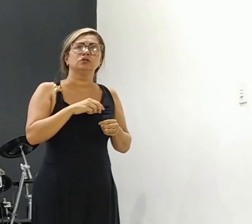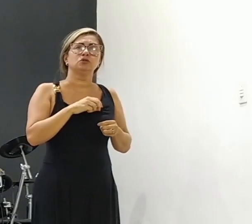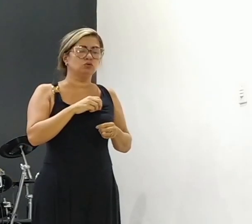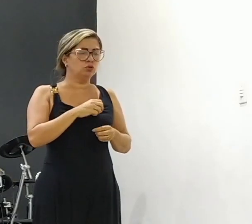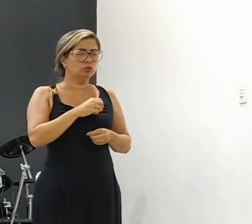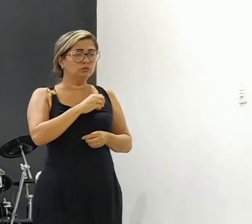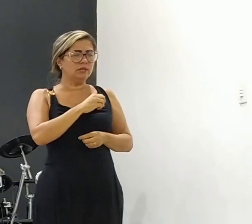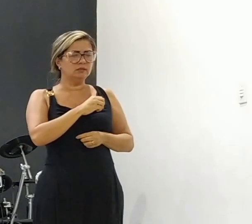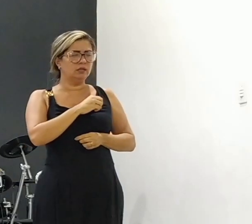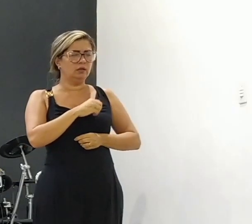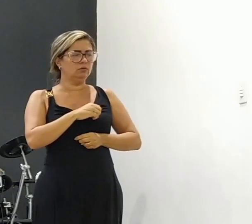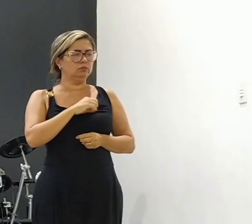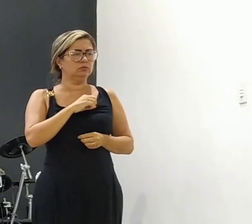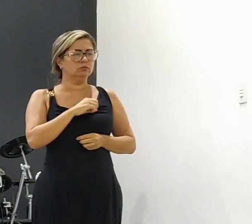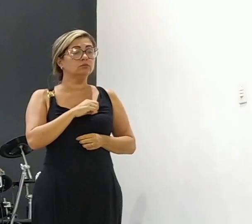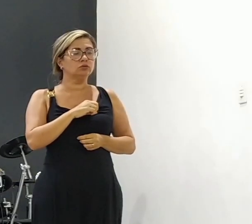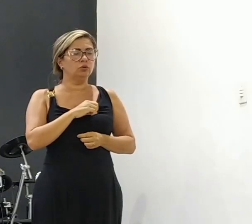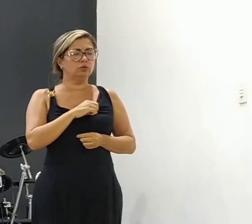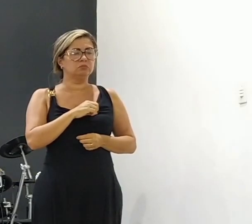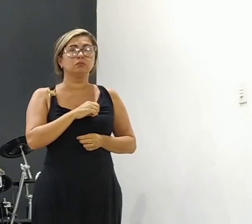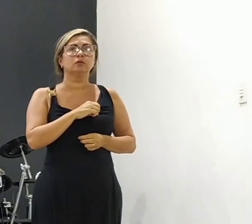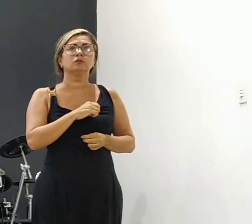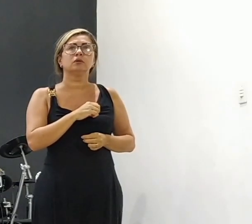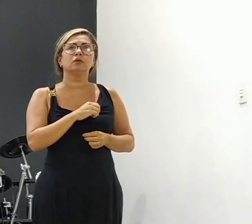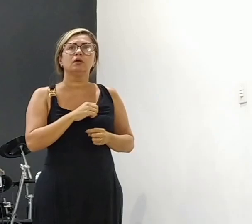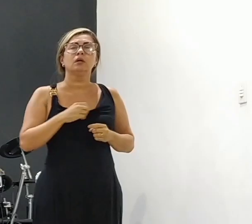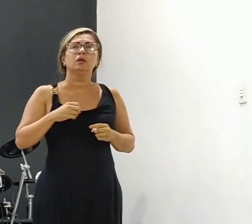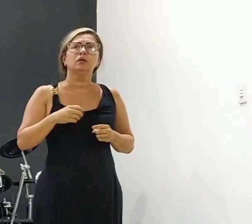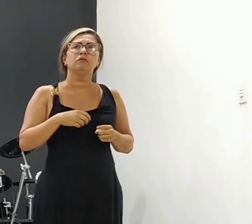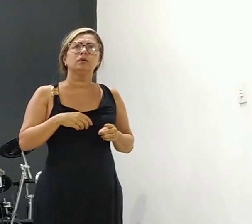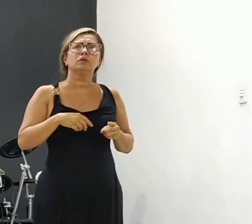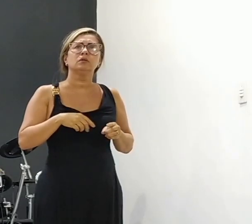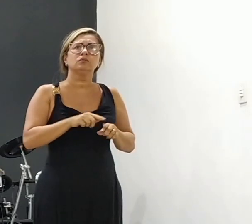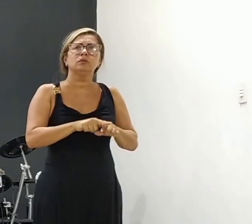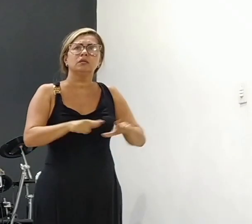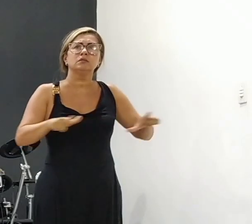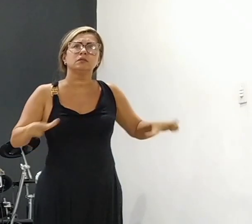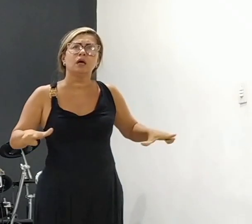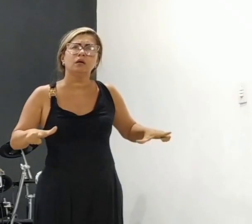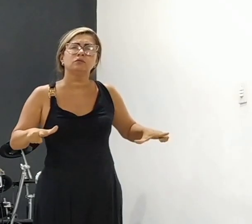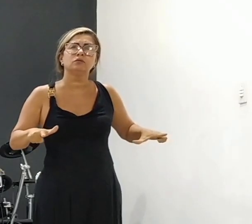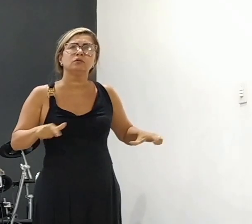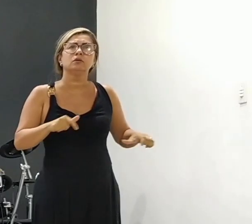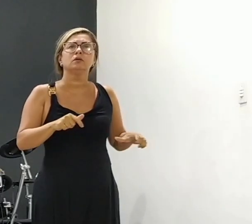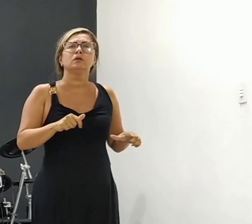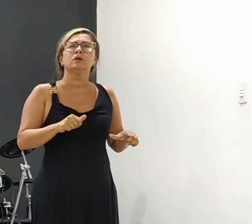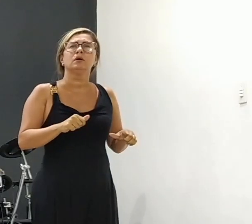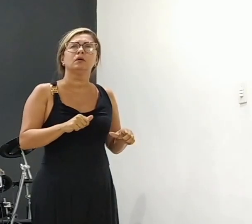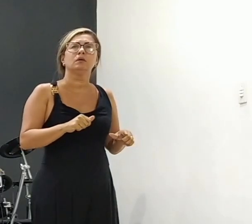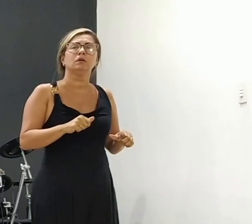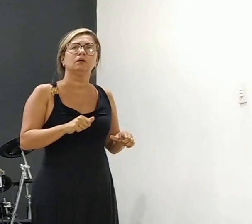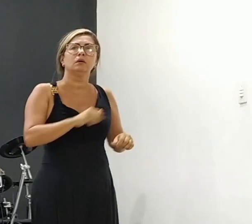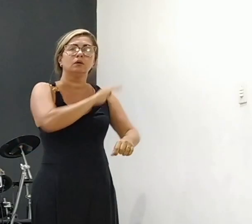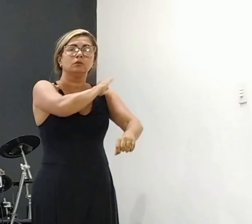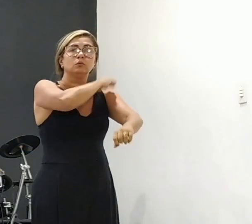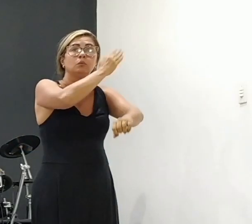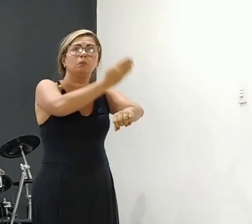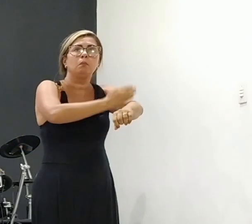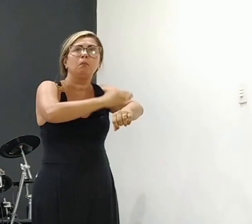e levou o rebanho atrás do deserto, e chegou ao monte de Deus, o monte